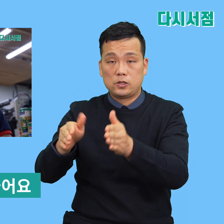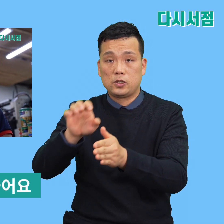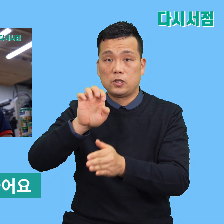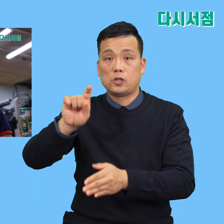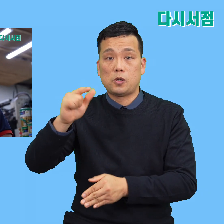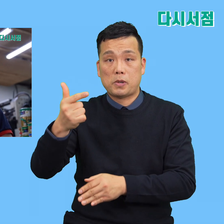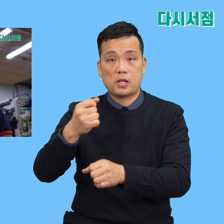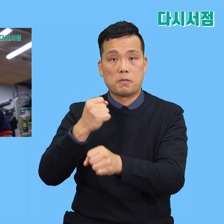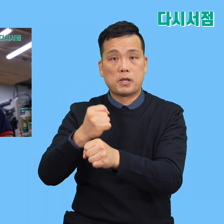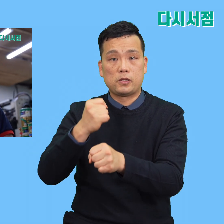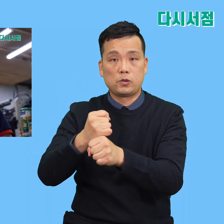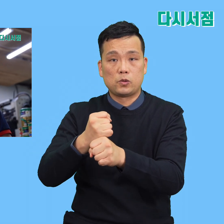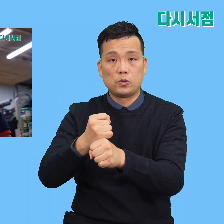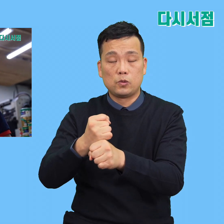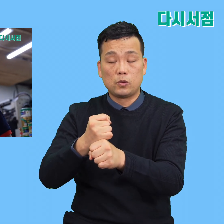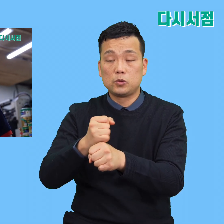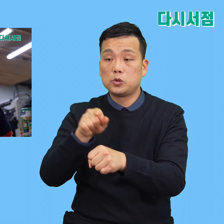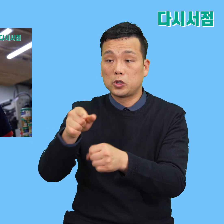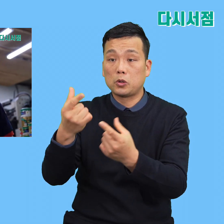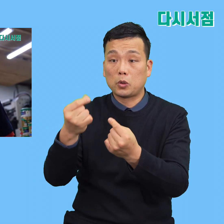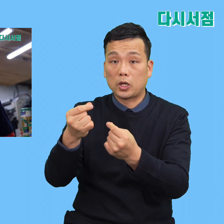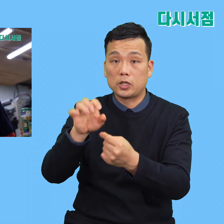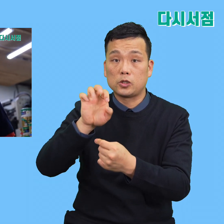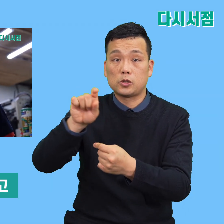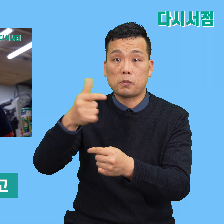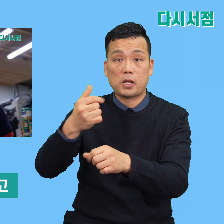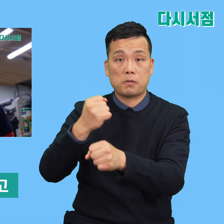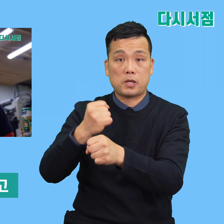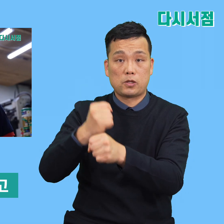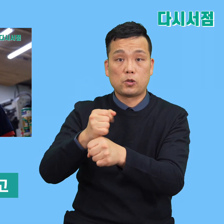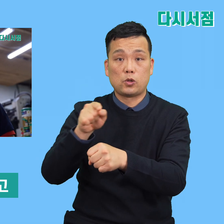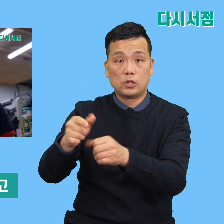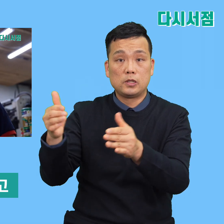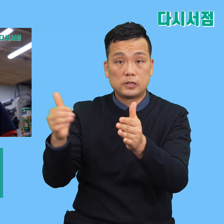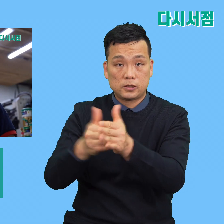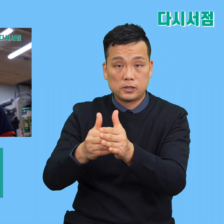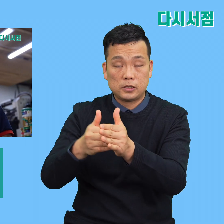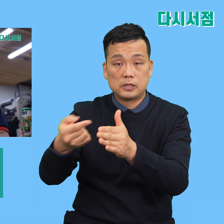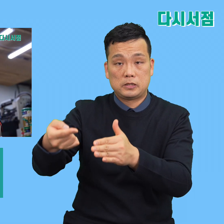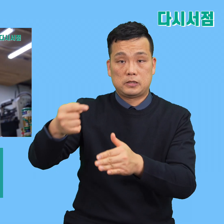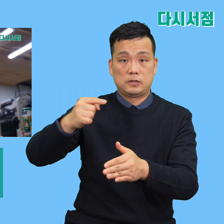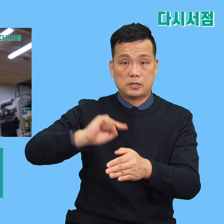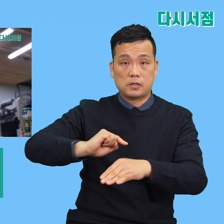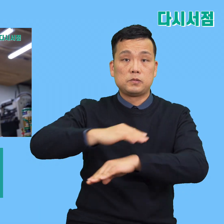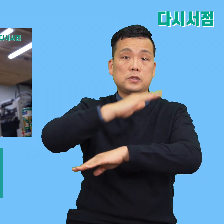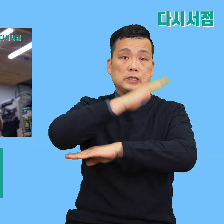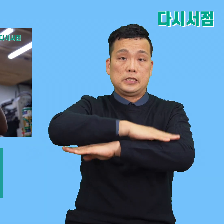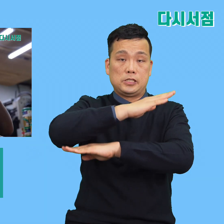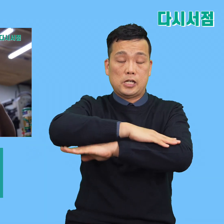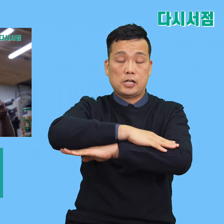만들어. 그럼 저게 이제 판이에요. 저게 이제 판을 만들어 갖고 그다음에 이제